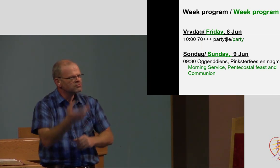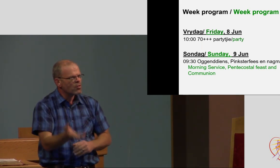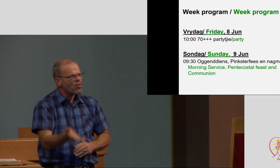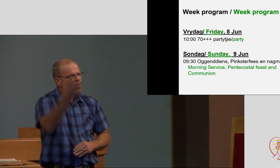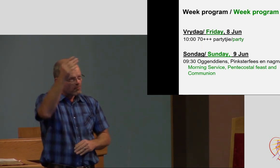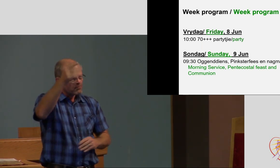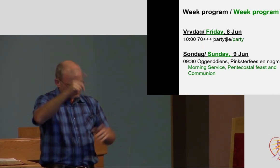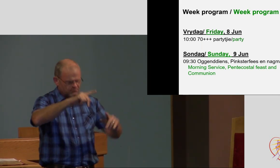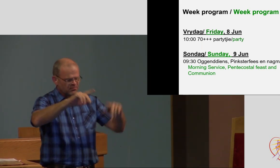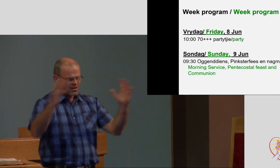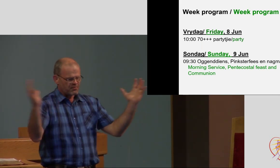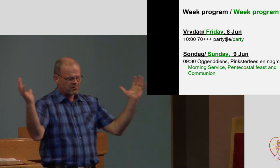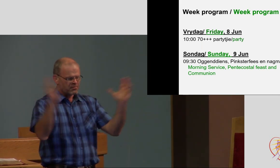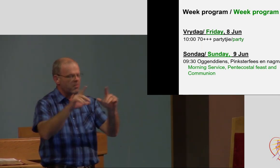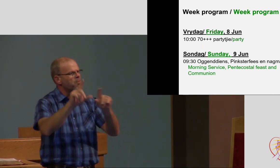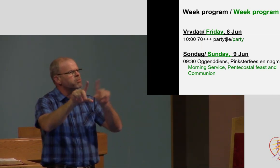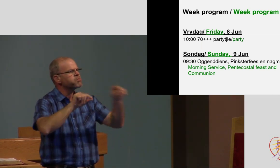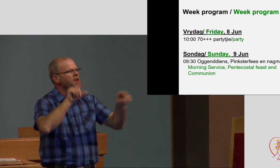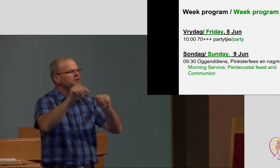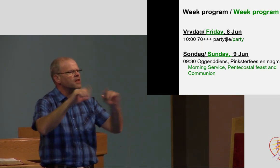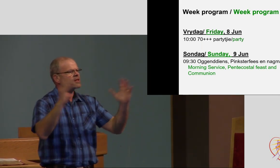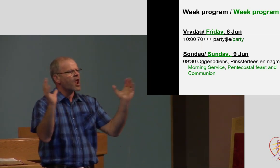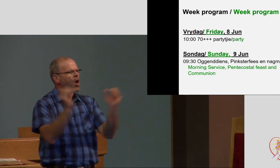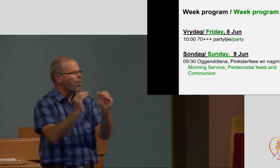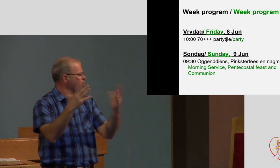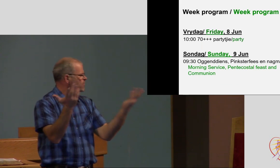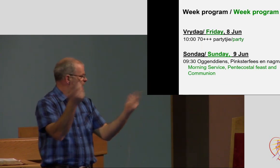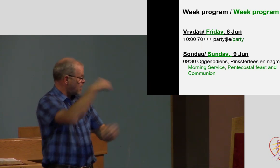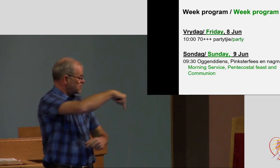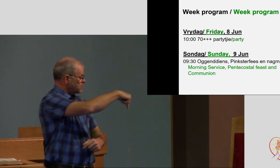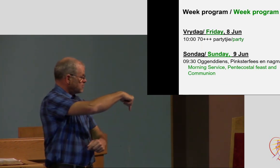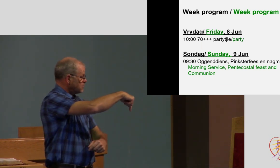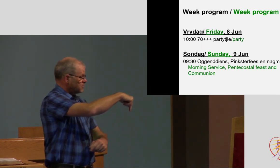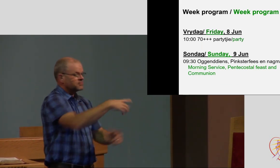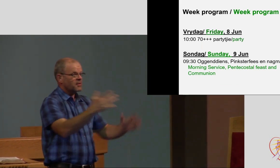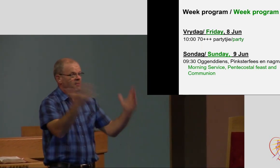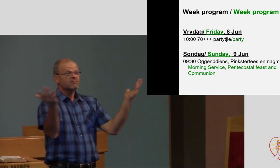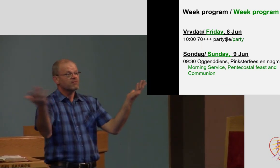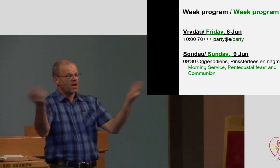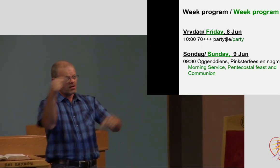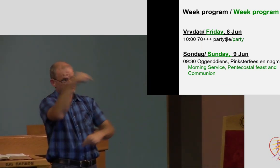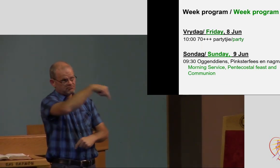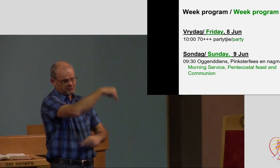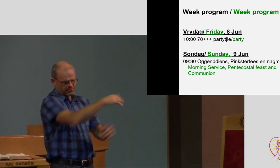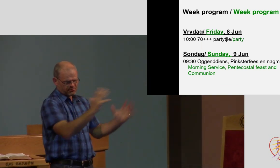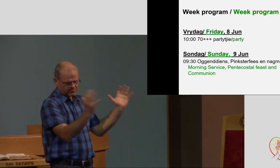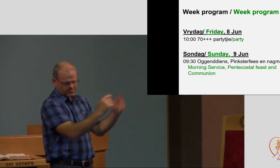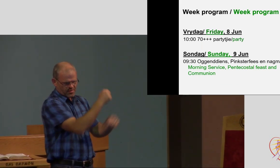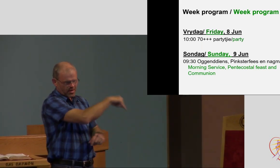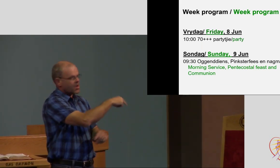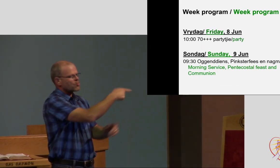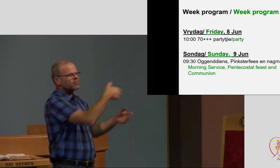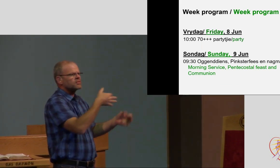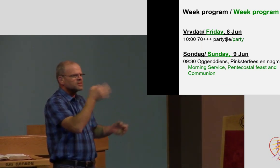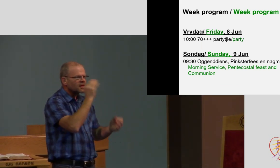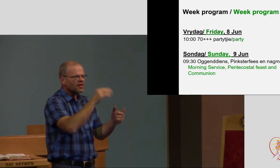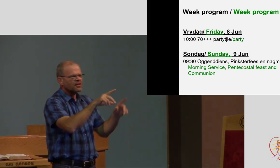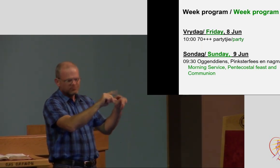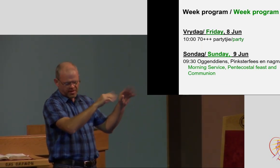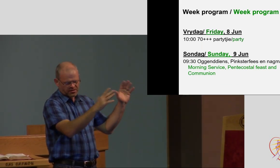Almal wat 70 jaar en ouer is, ons hou groot partytjies hier by die kerk. Ons kom kuier saam hier, tee